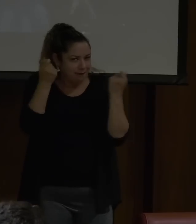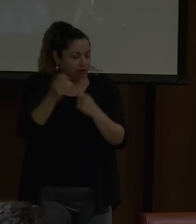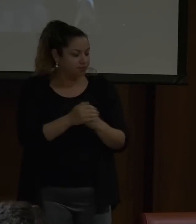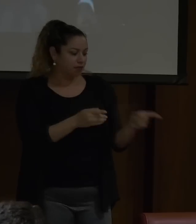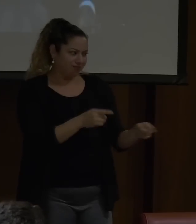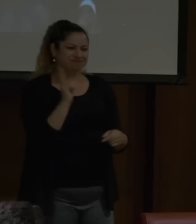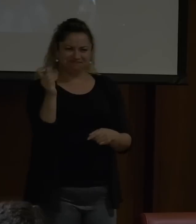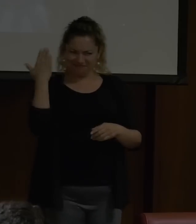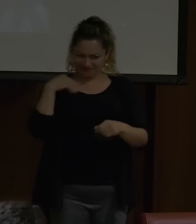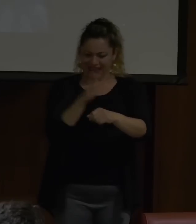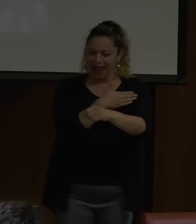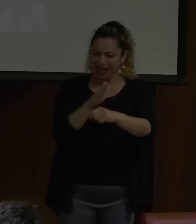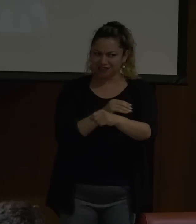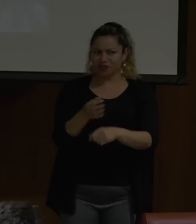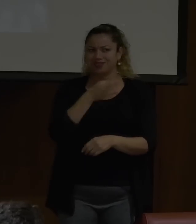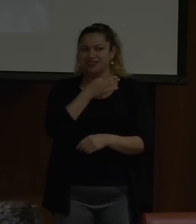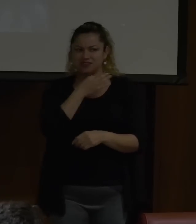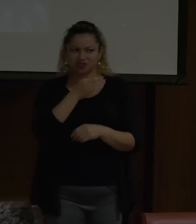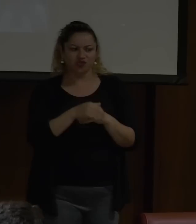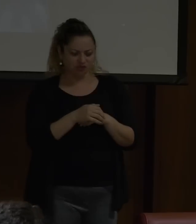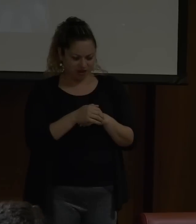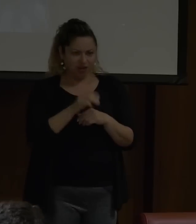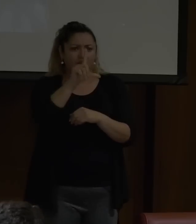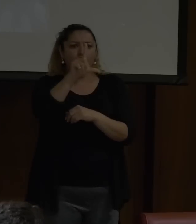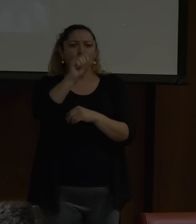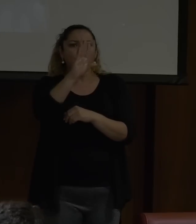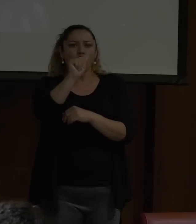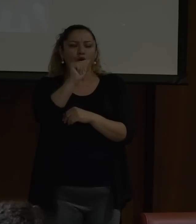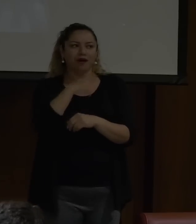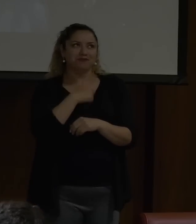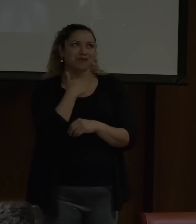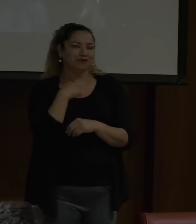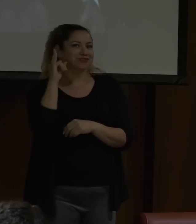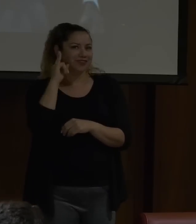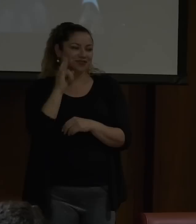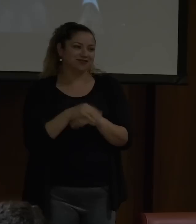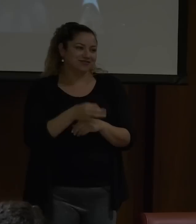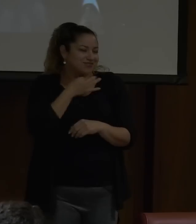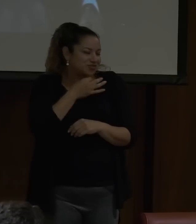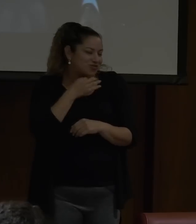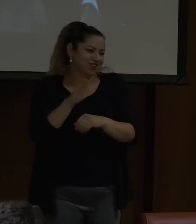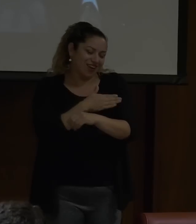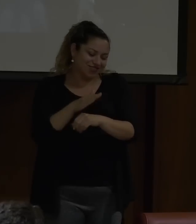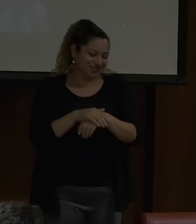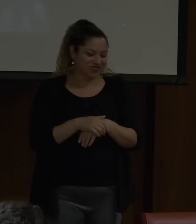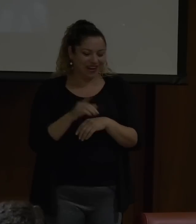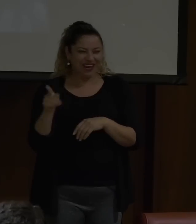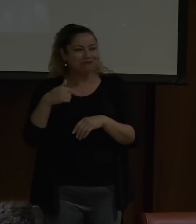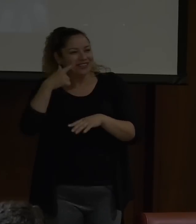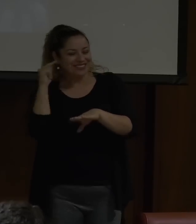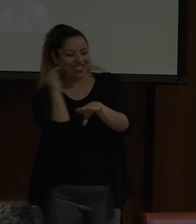supremamente divertida. Fue la segunda canción que Leandro compuso y es bastante, a mí me gusta mucho porque es bastante divertida como trata a esta